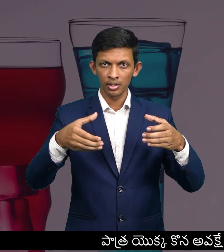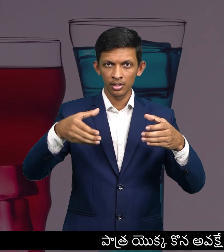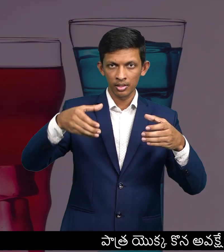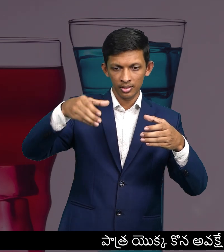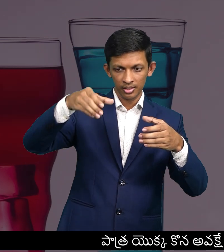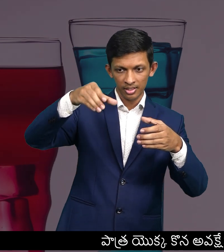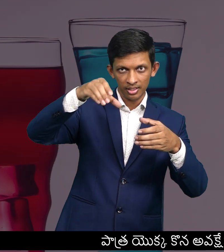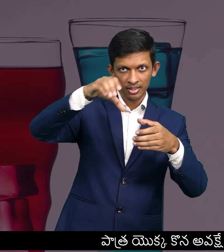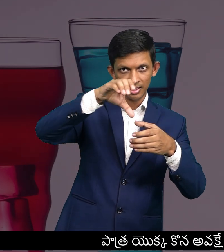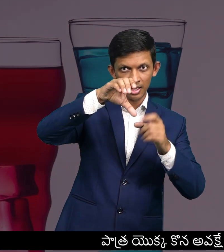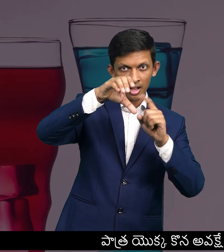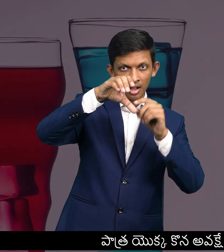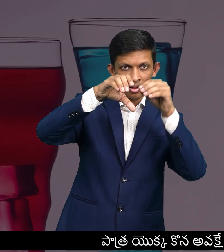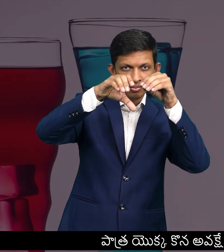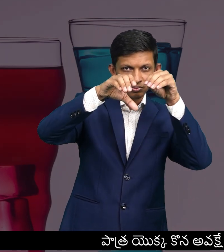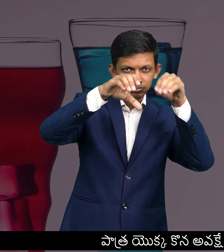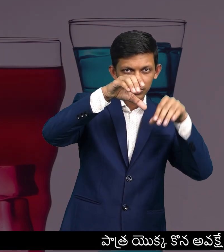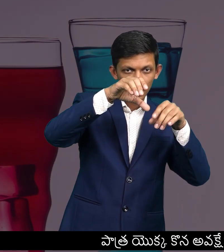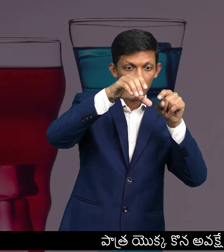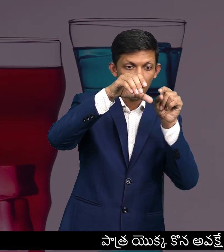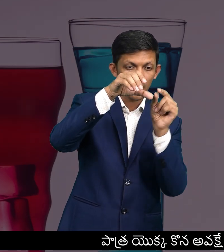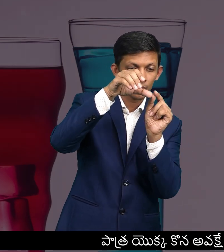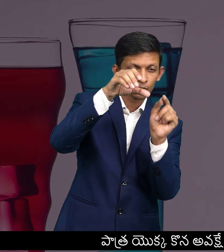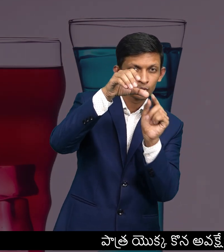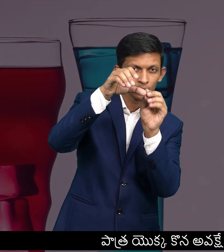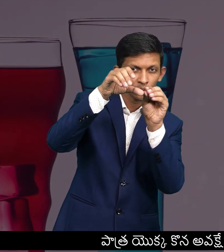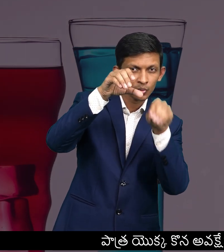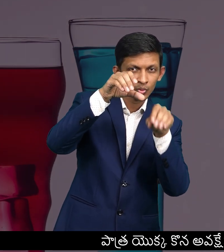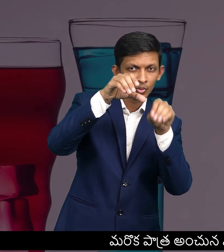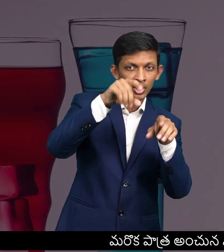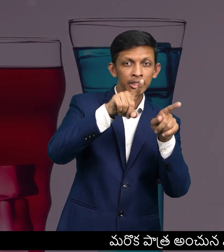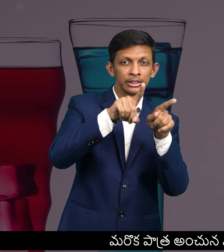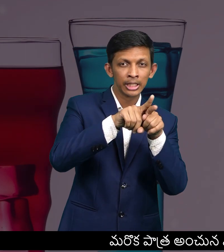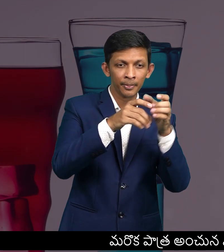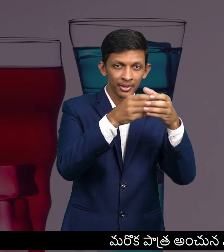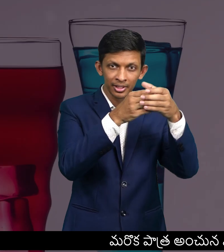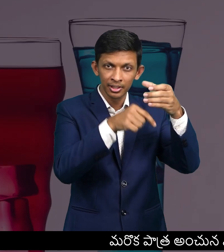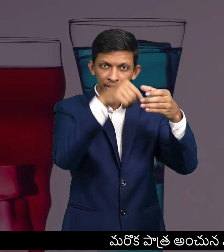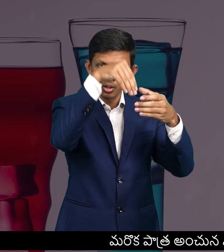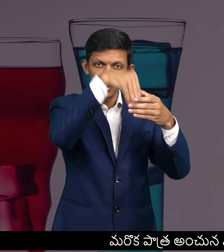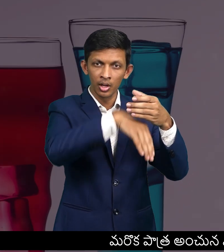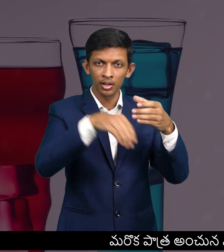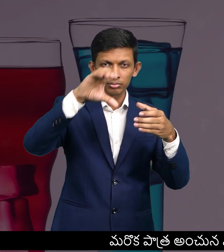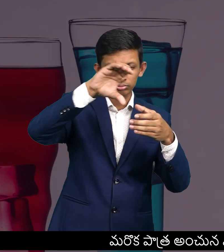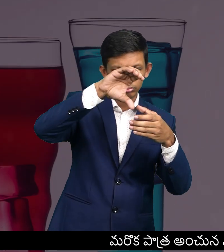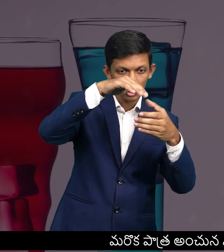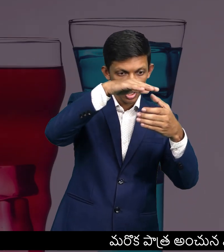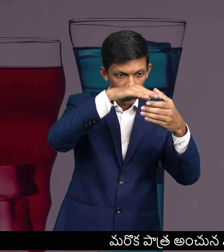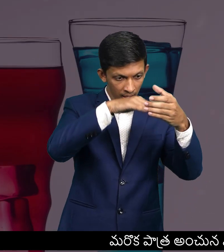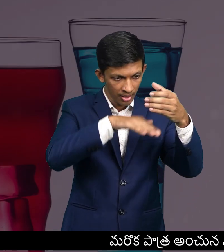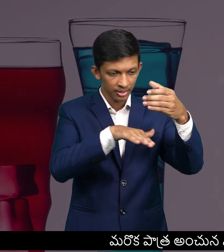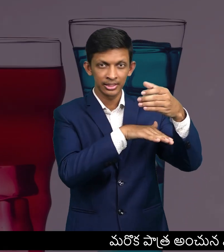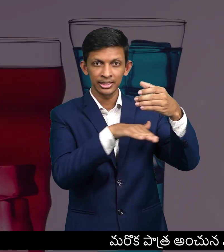కొన అవక్షేపాలకు భంగం కలిగించకుండా మరొక పాత్ర అంచున వాలుగా ఉండేలా